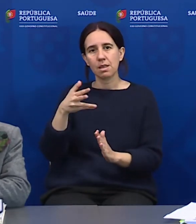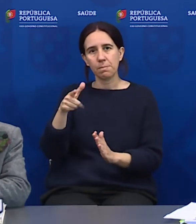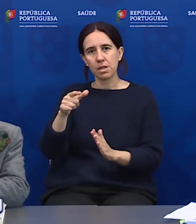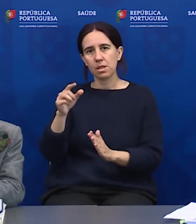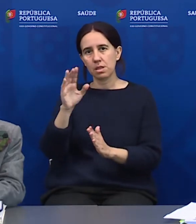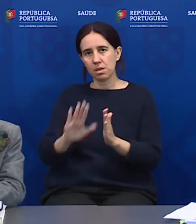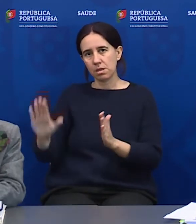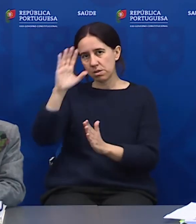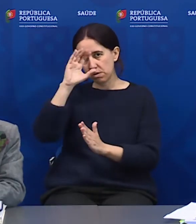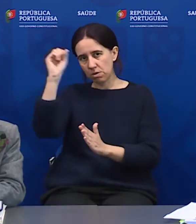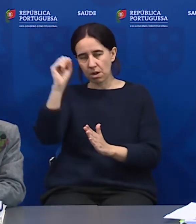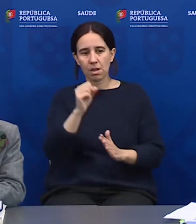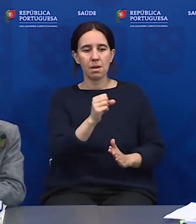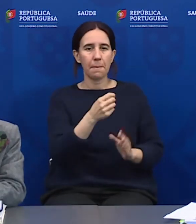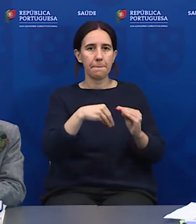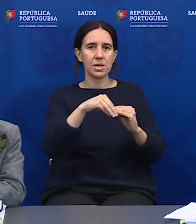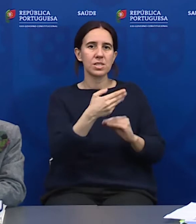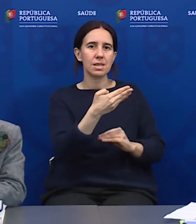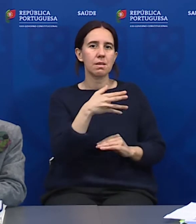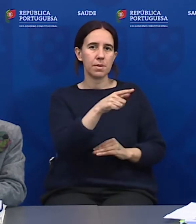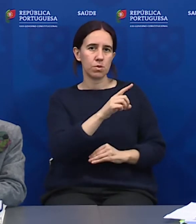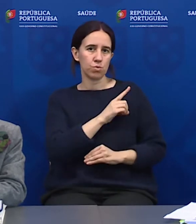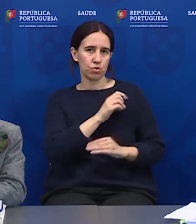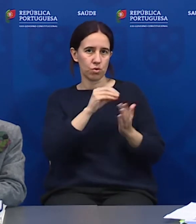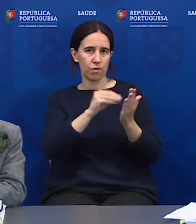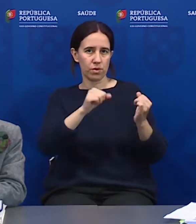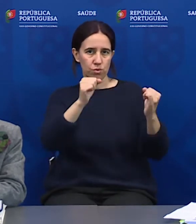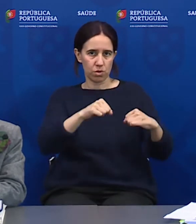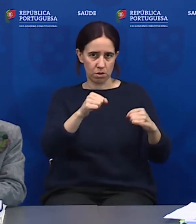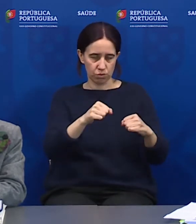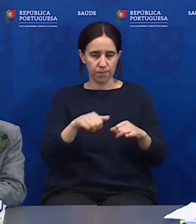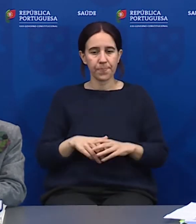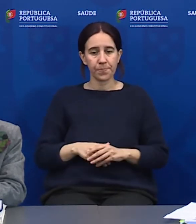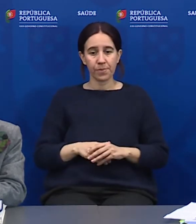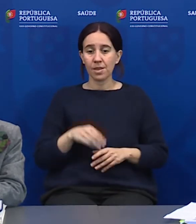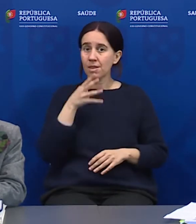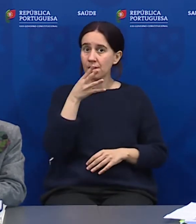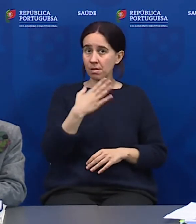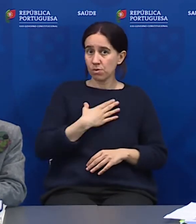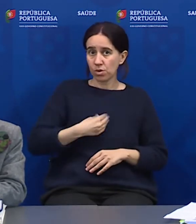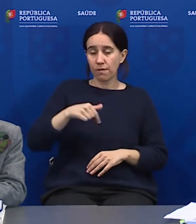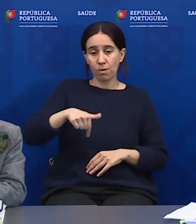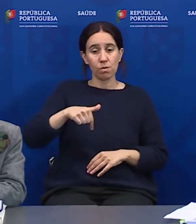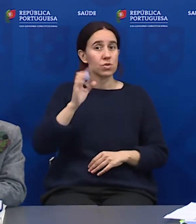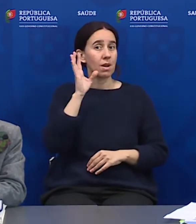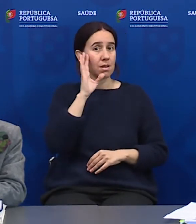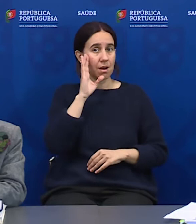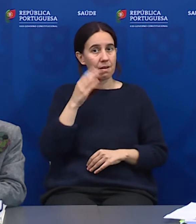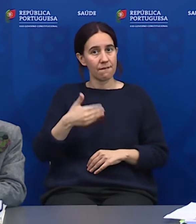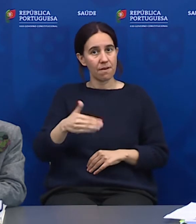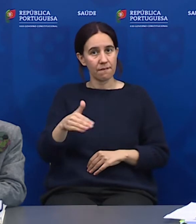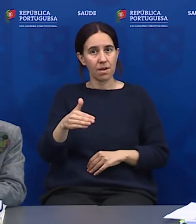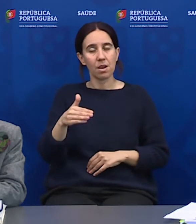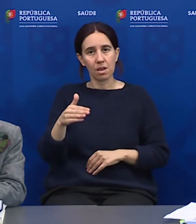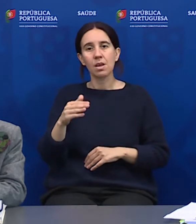mais 7 mil nos convencionados. Gostaria ainda de dizer também que hoje à tarde vai reunir